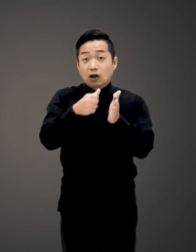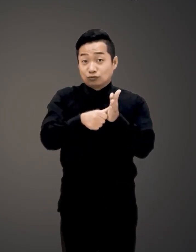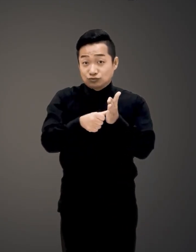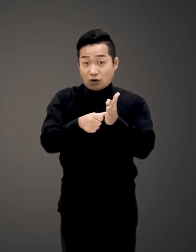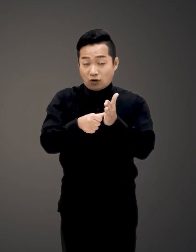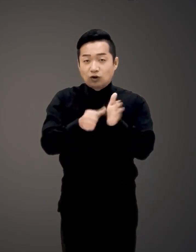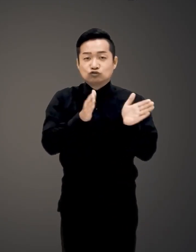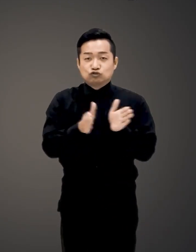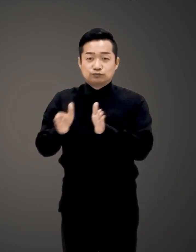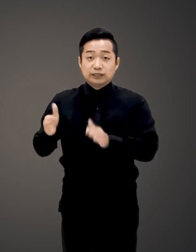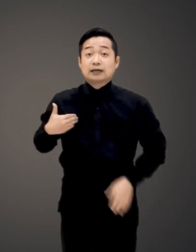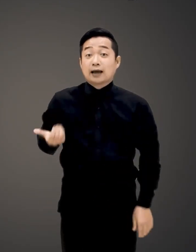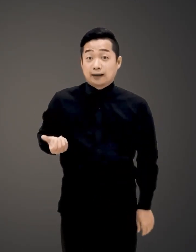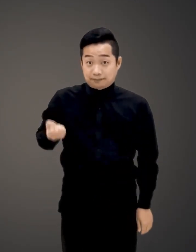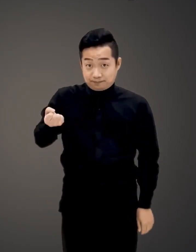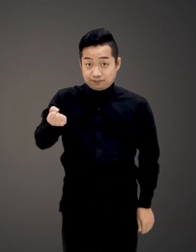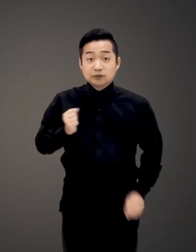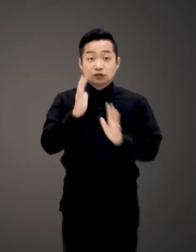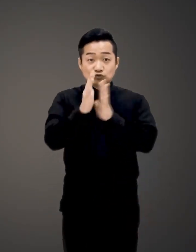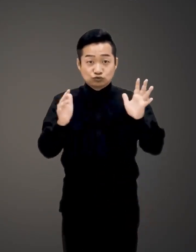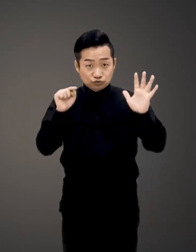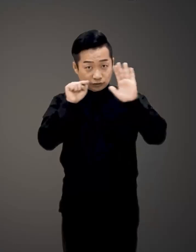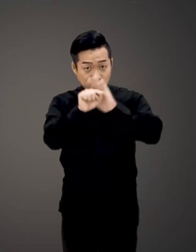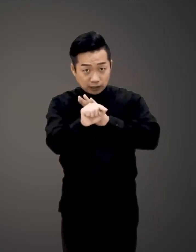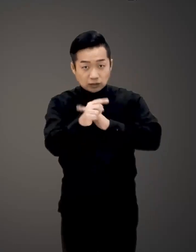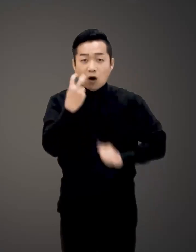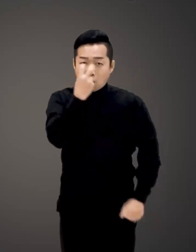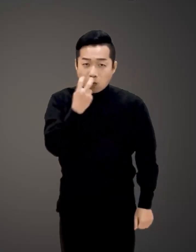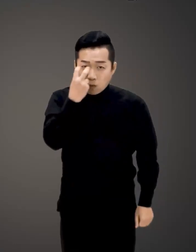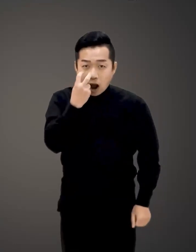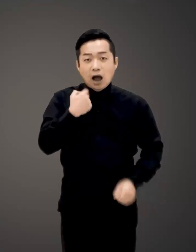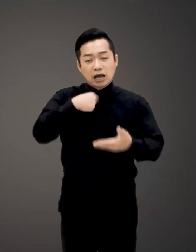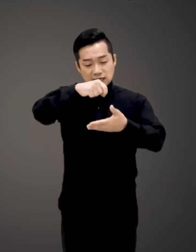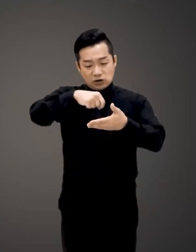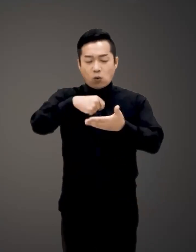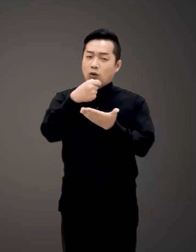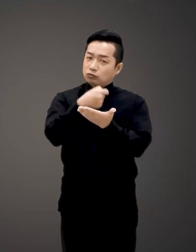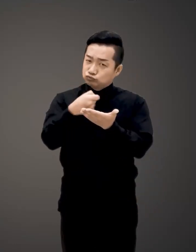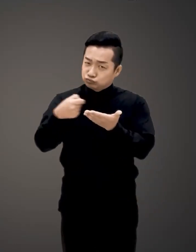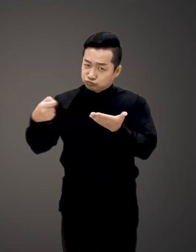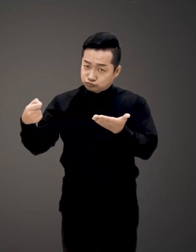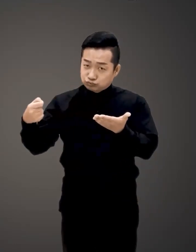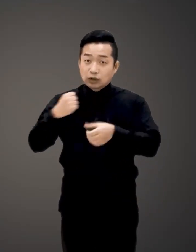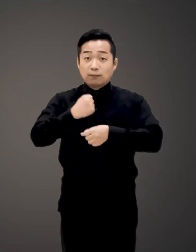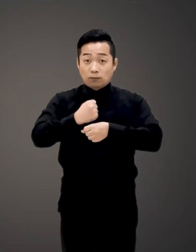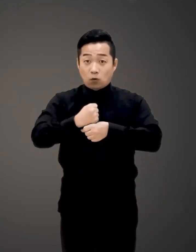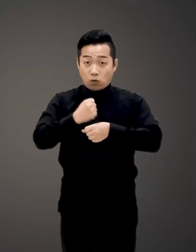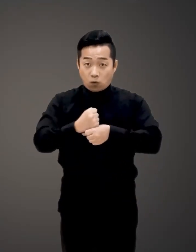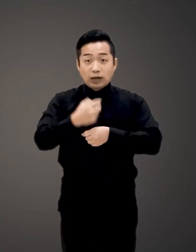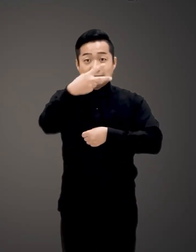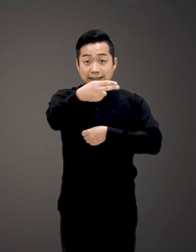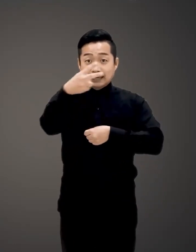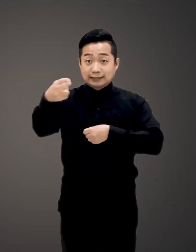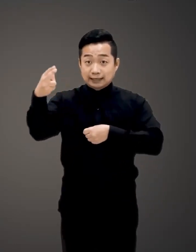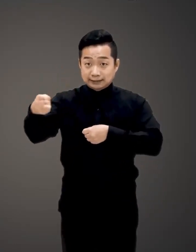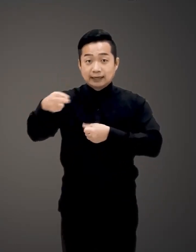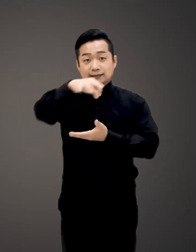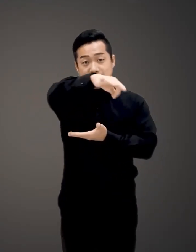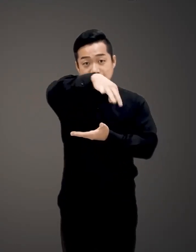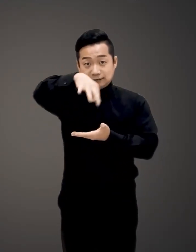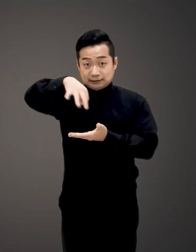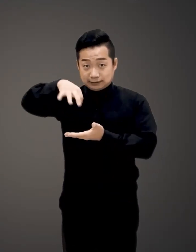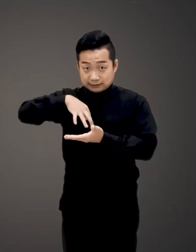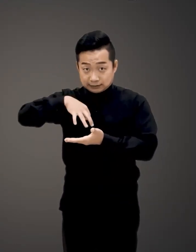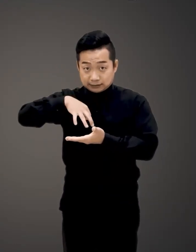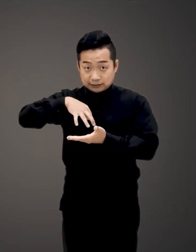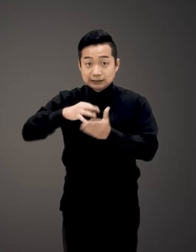그리고 조사 도구들을 챙겨서 숲에 가서 식물들을 관찰하고 기록을 하고 스케치 같은 것들을 하고 이제 가위로